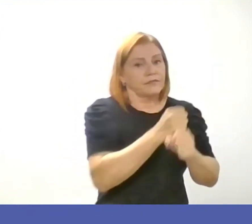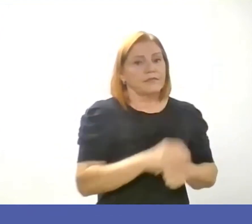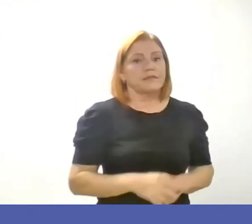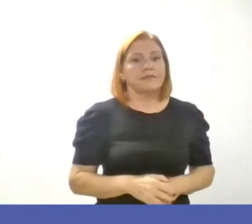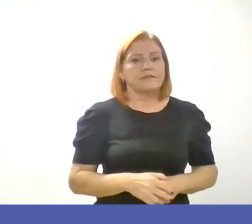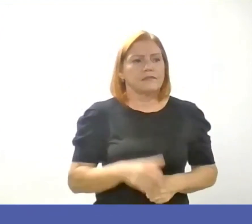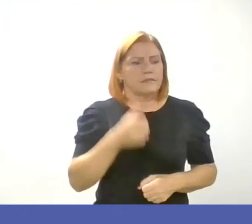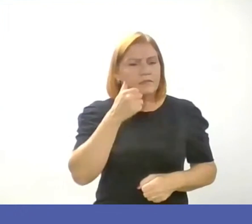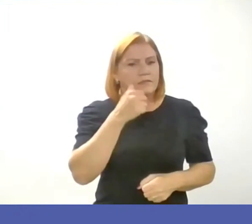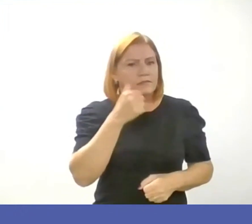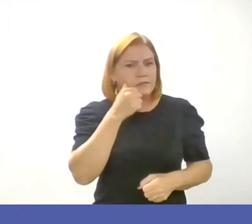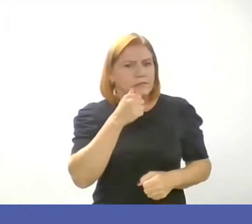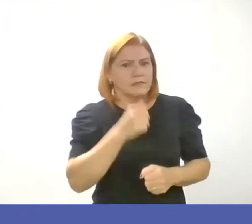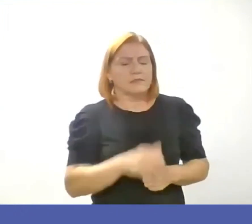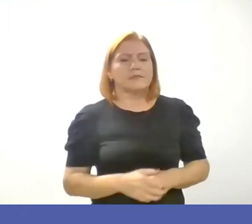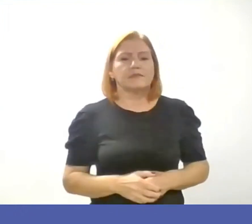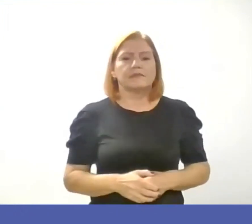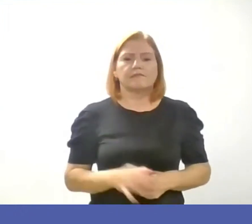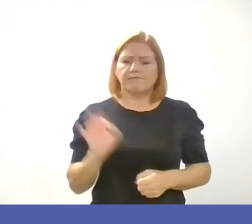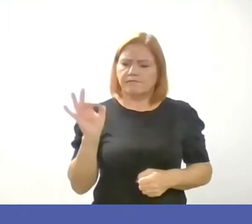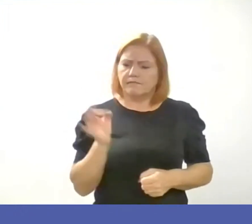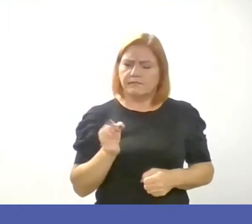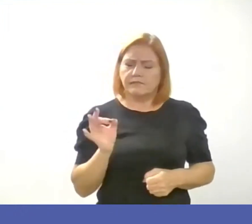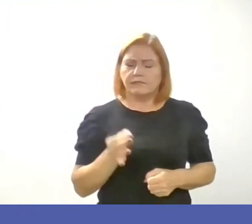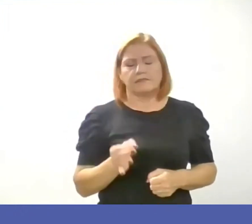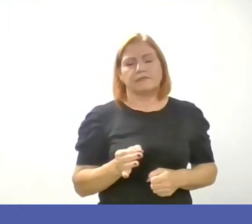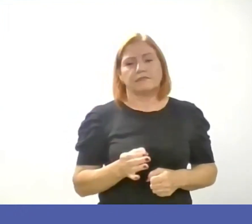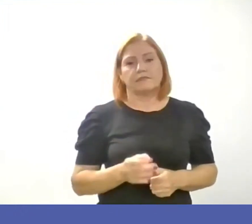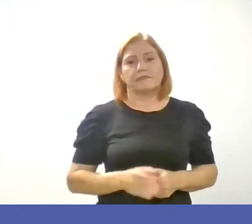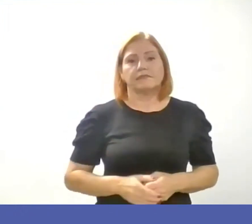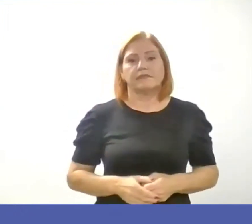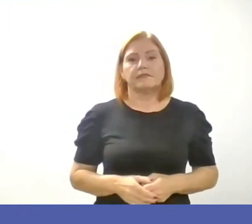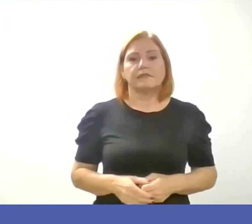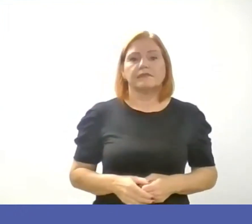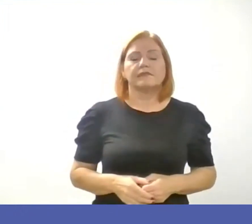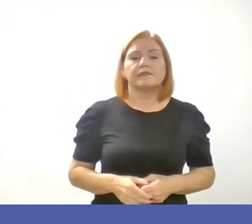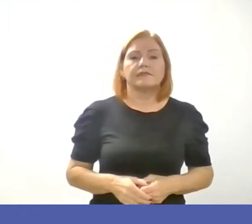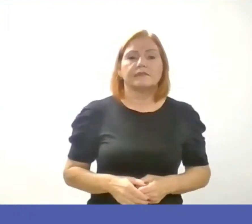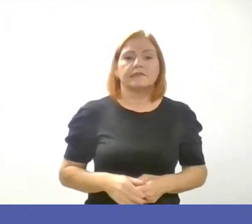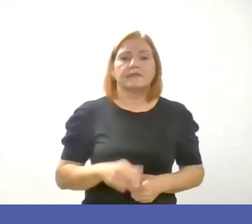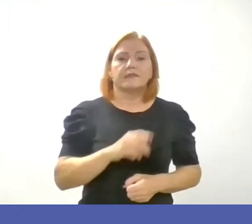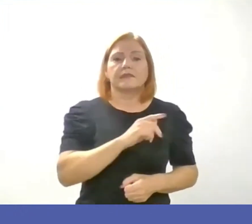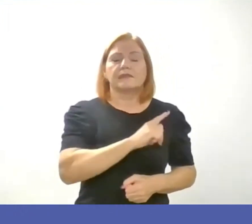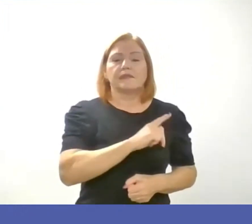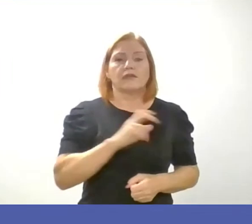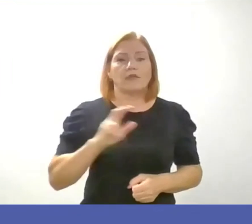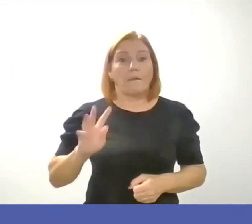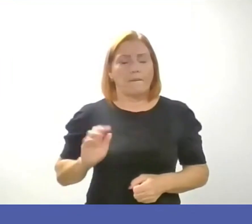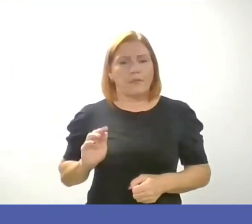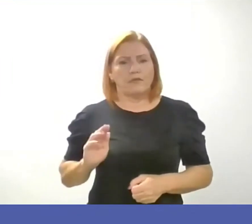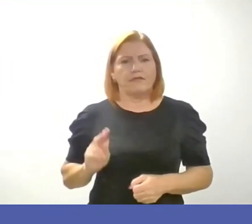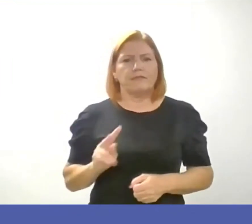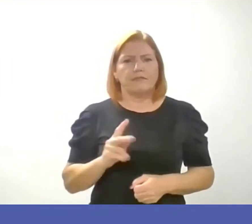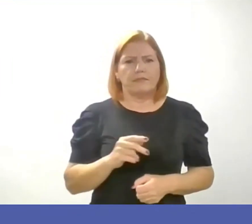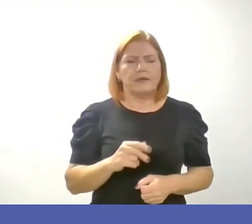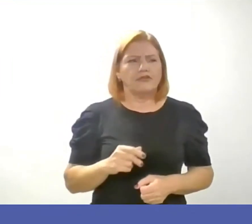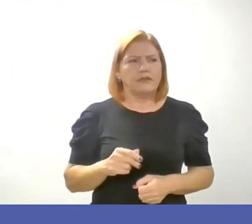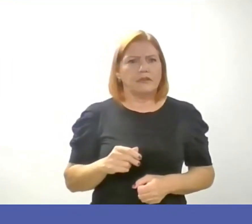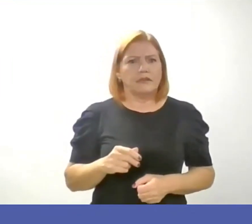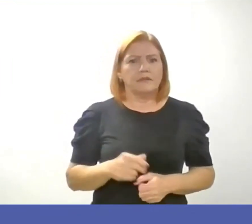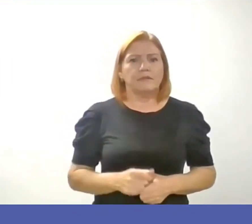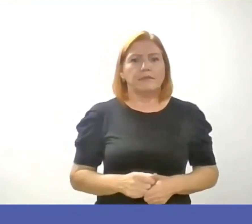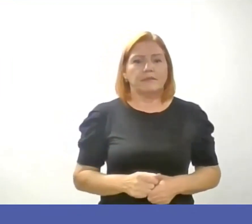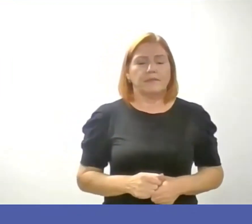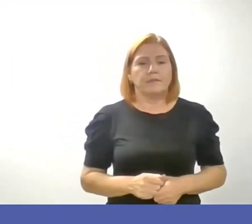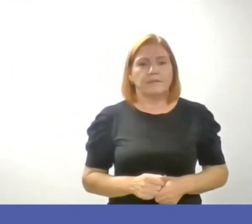21, não tenho tempo de ler, representa um modelo ideal que Deus deseja que a